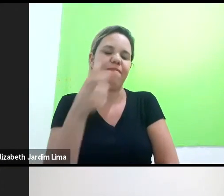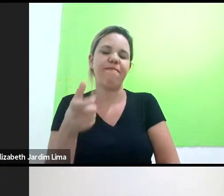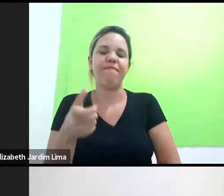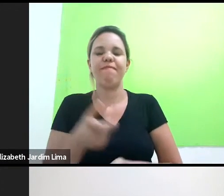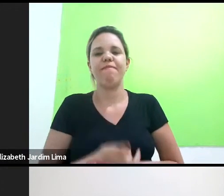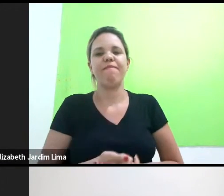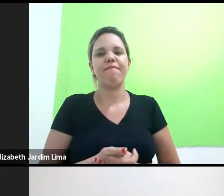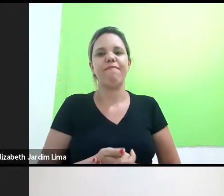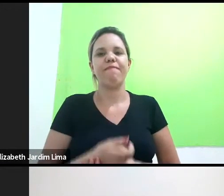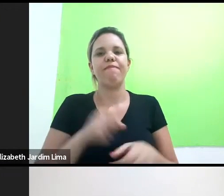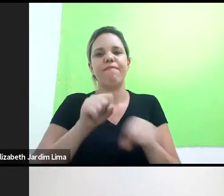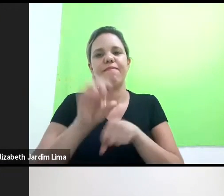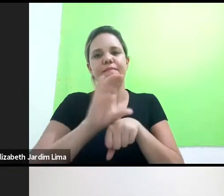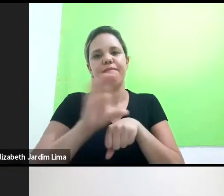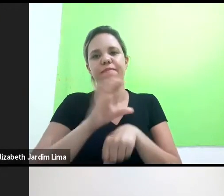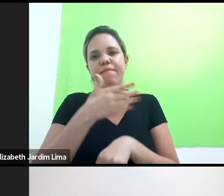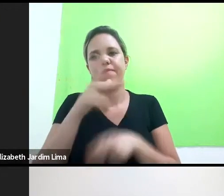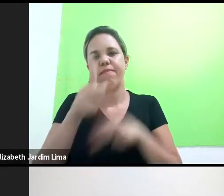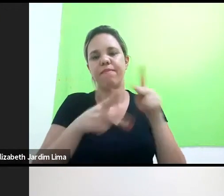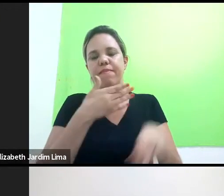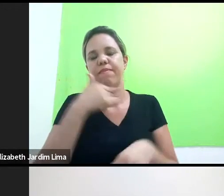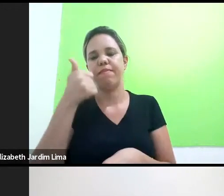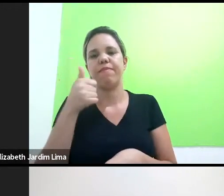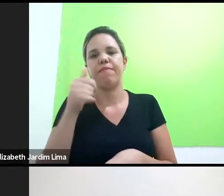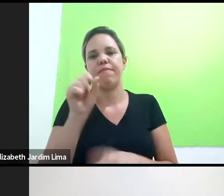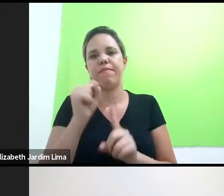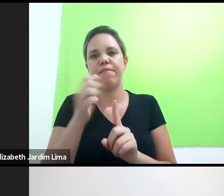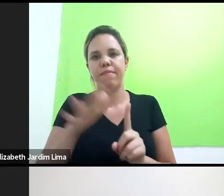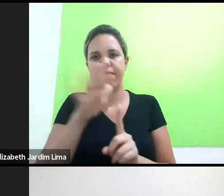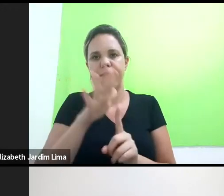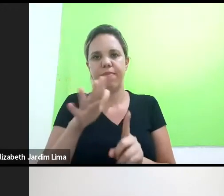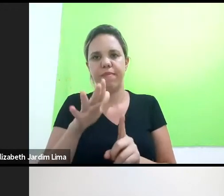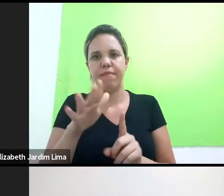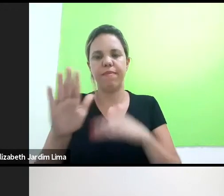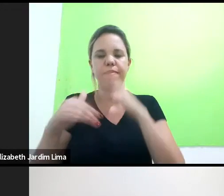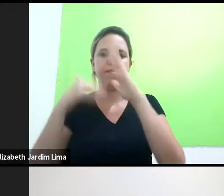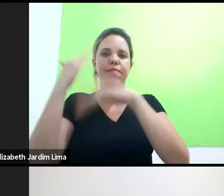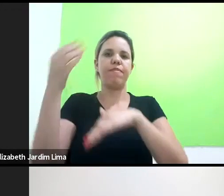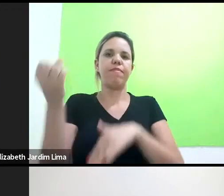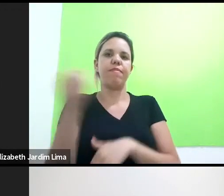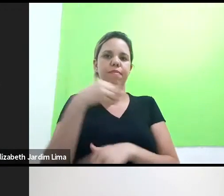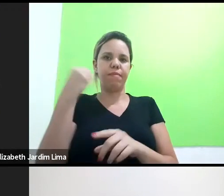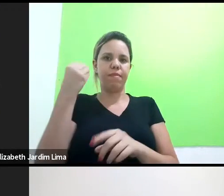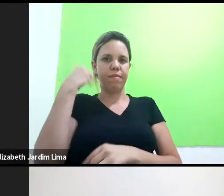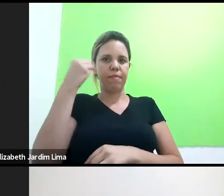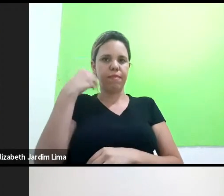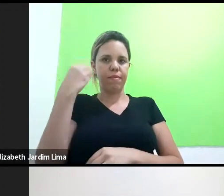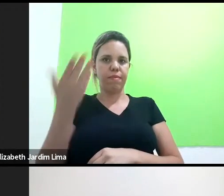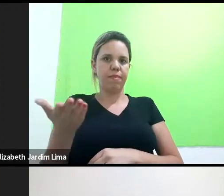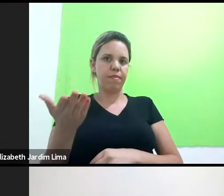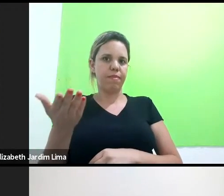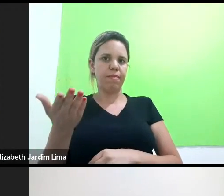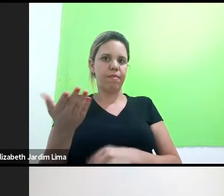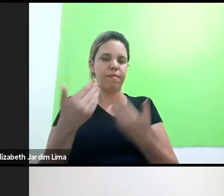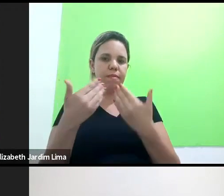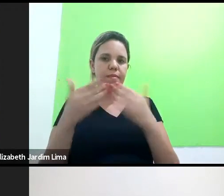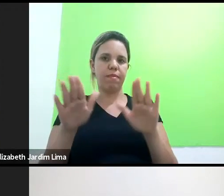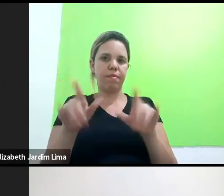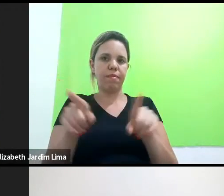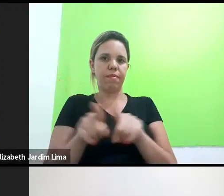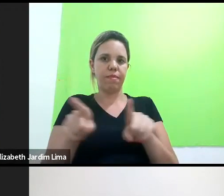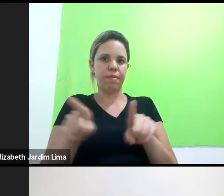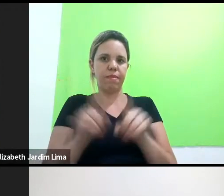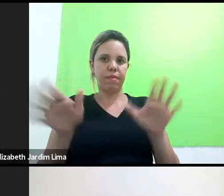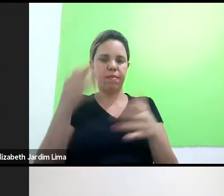a formação de pessoas melhores, de uma sociedade melhor, né, de construção de novas experiências, né, e aí fico à disposição também para